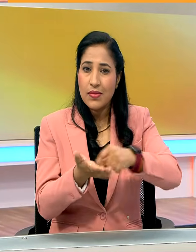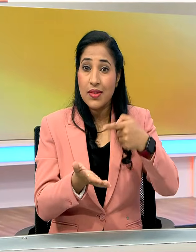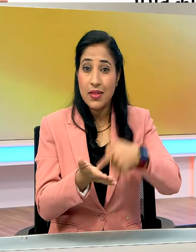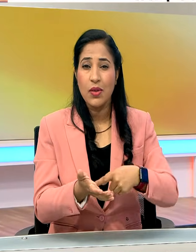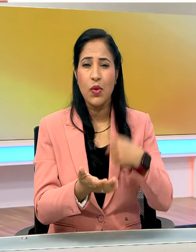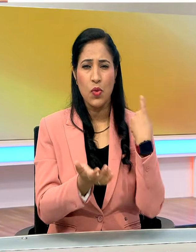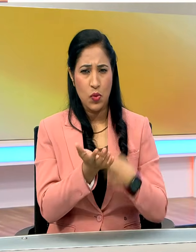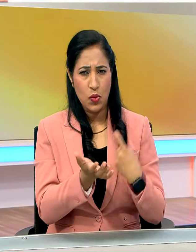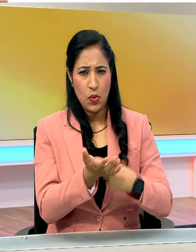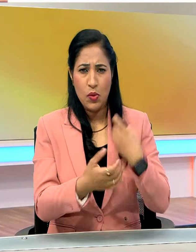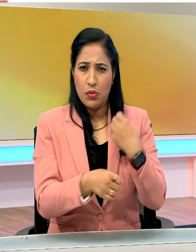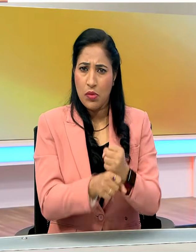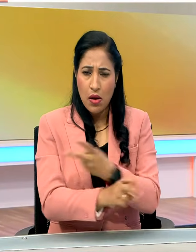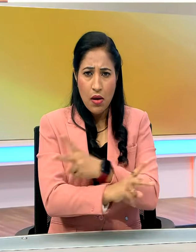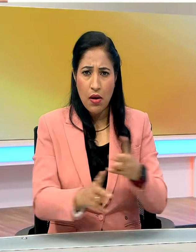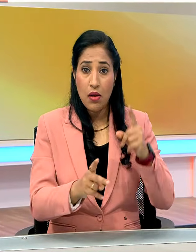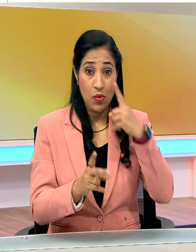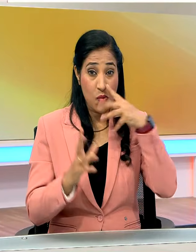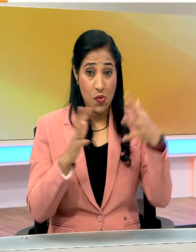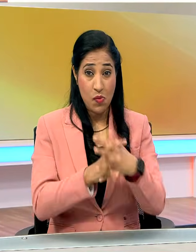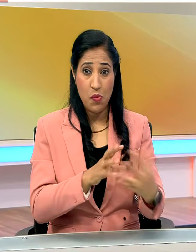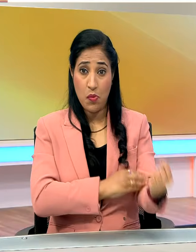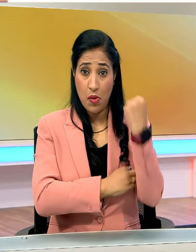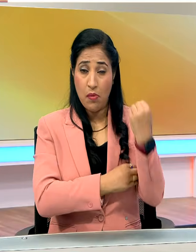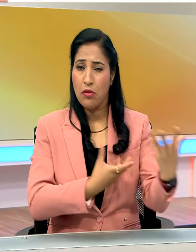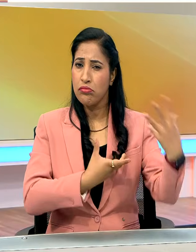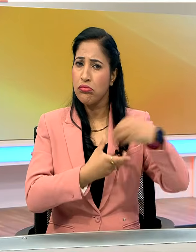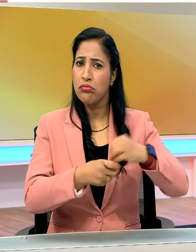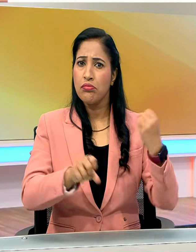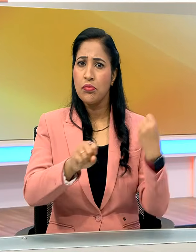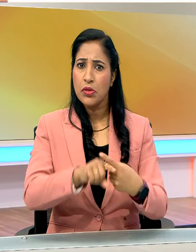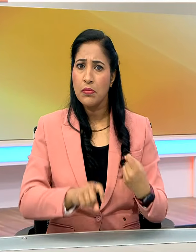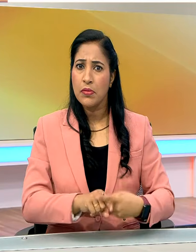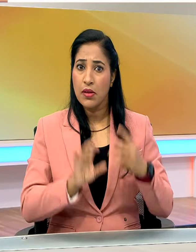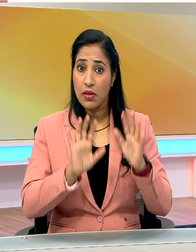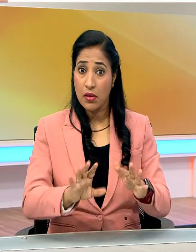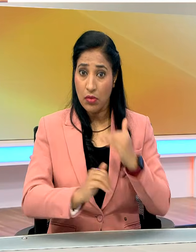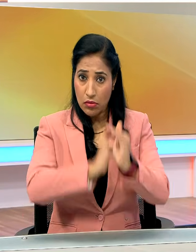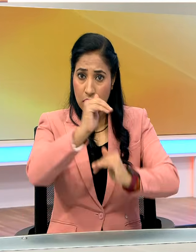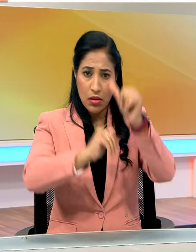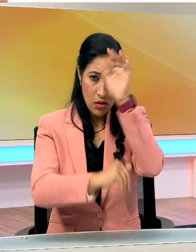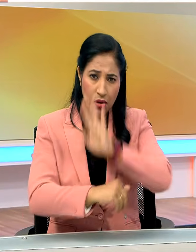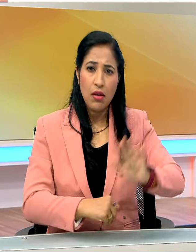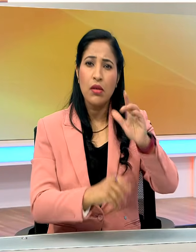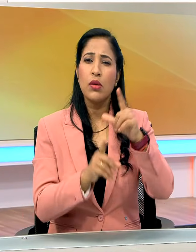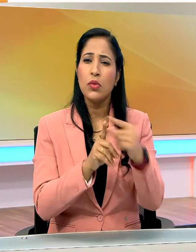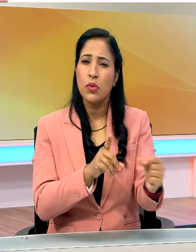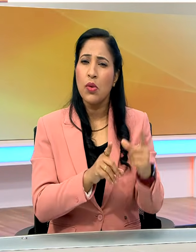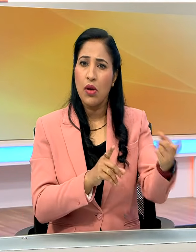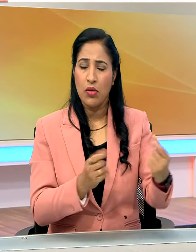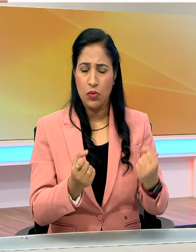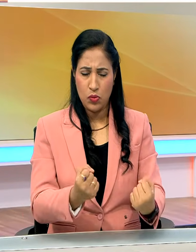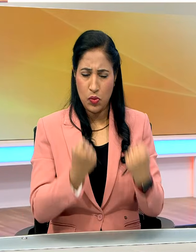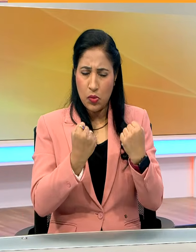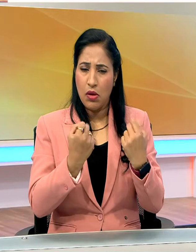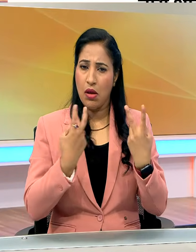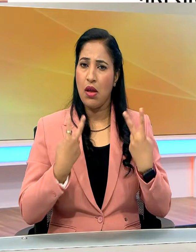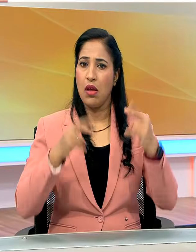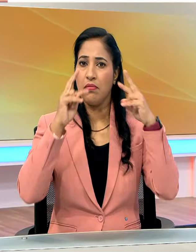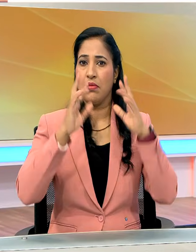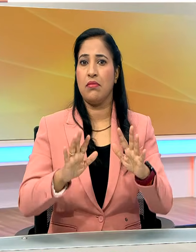निर्माण और निर्णय प्रक्रिया में नारी शक्ति की सक्रिय भागीदारी होगी, तब विकसित भारत की यात्रा और अधिक सशक्त